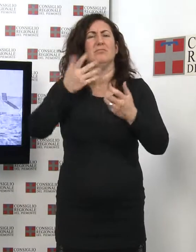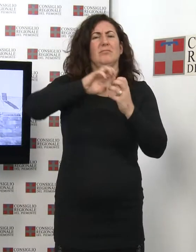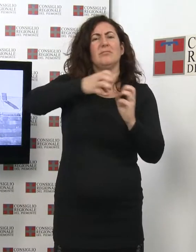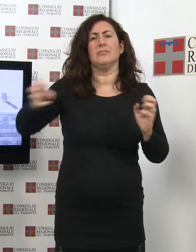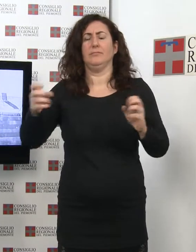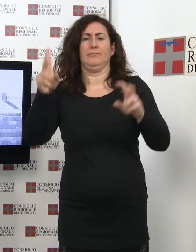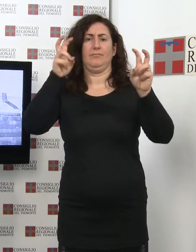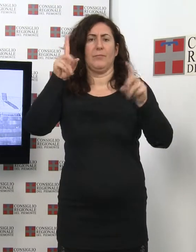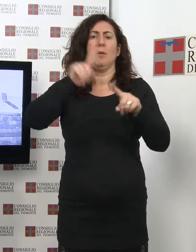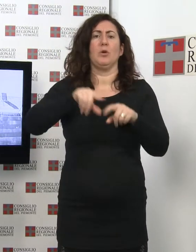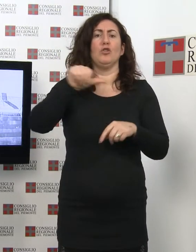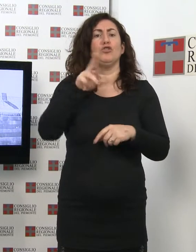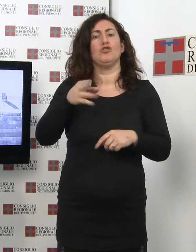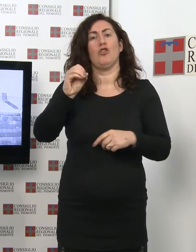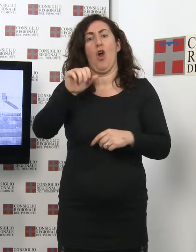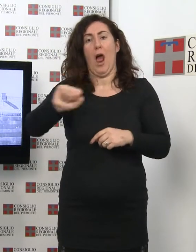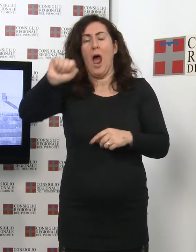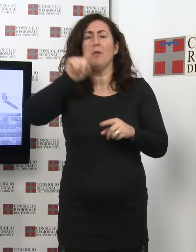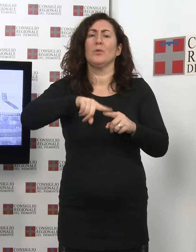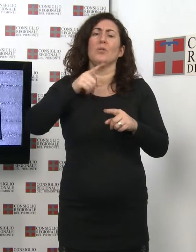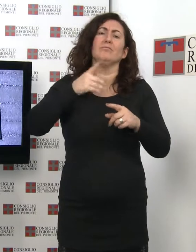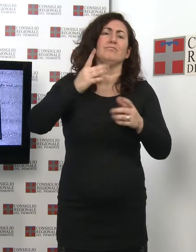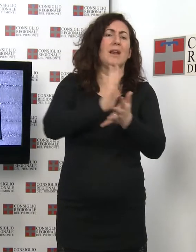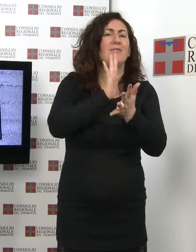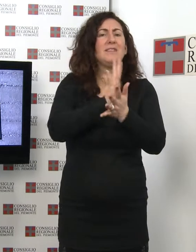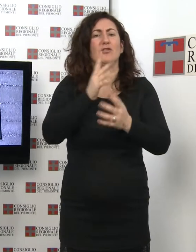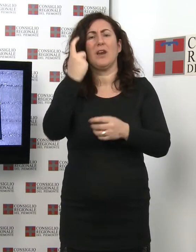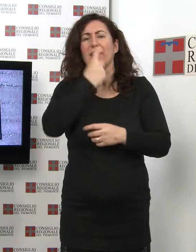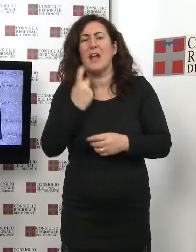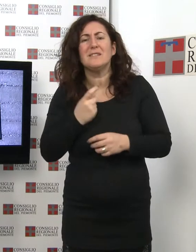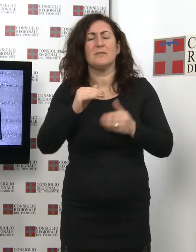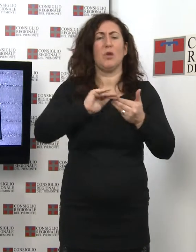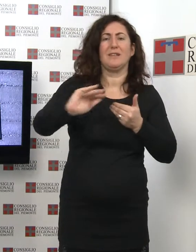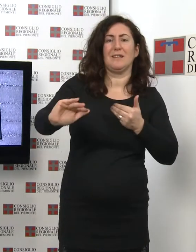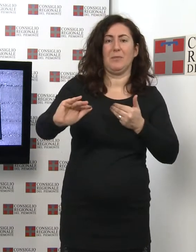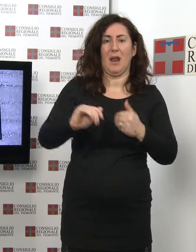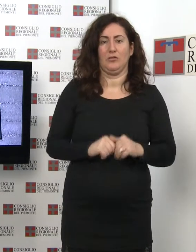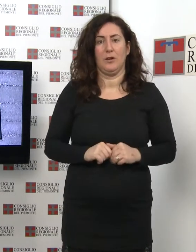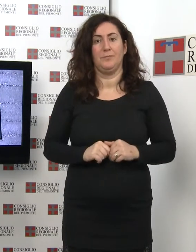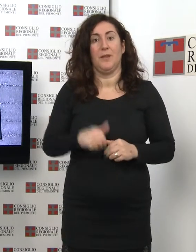di razzismo e discriminazione. Avviato nel 1981, il progetto in